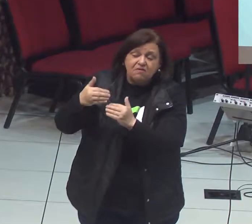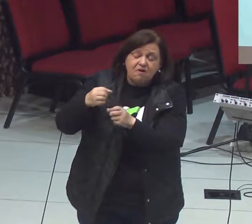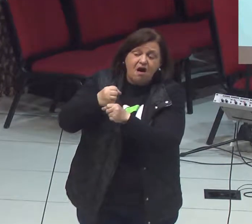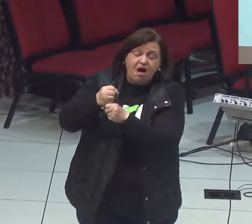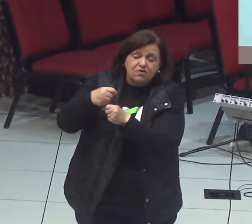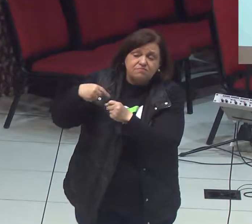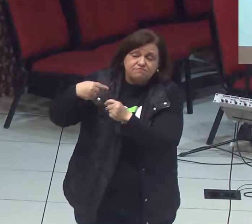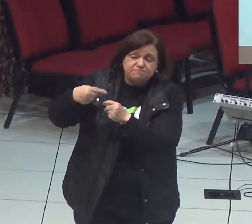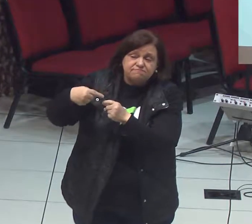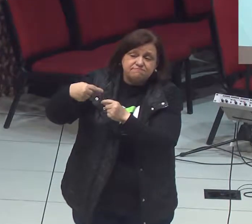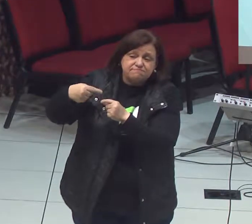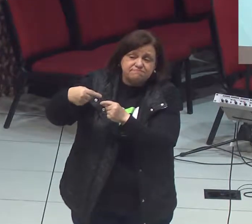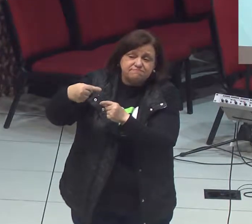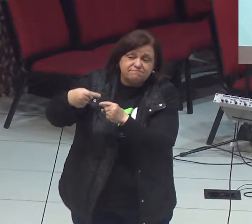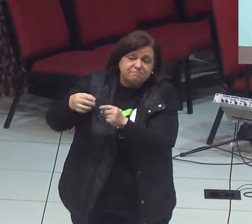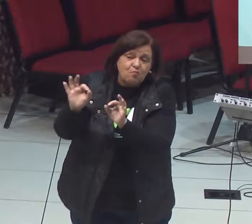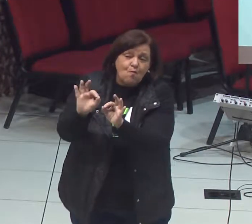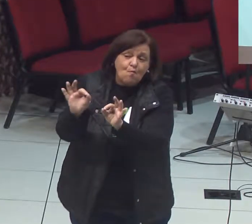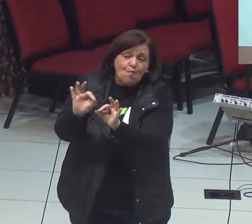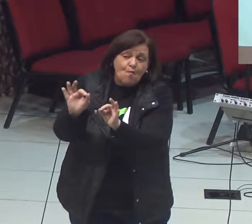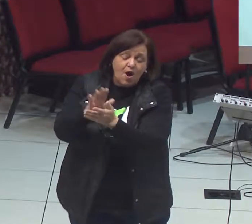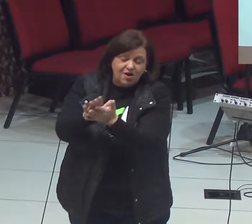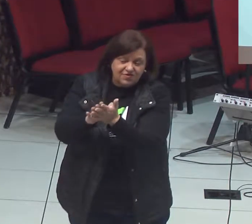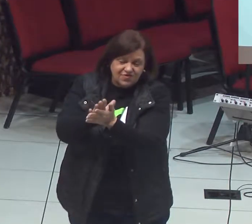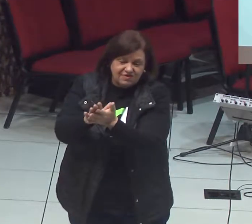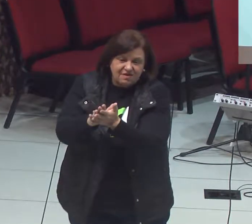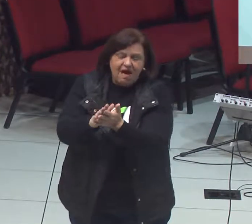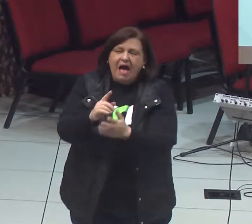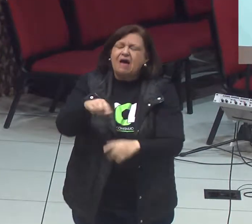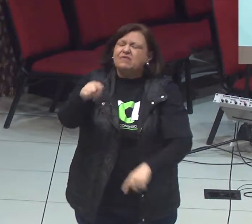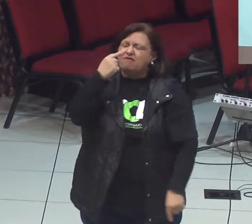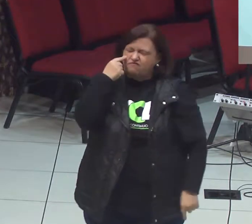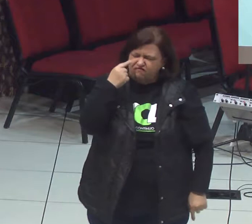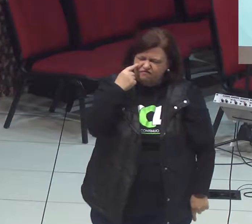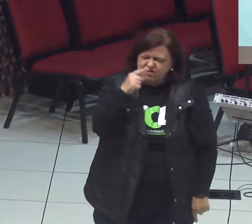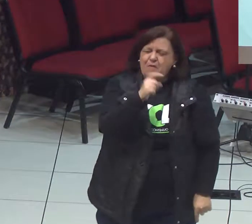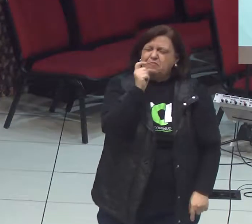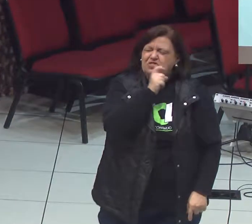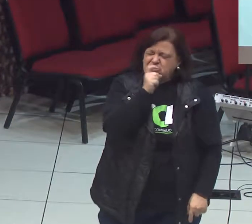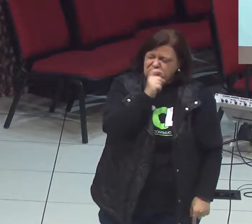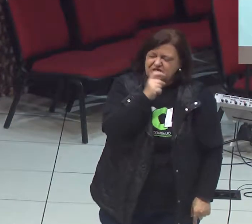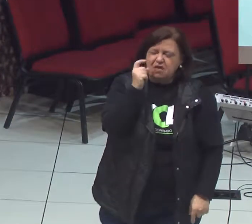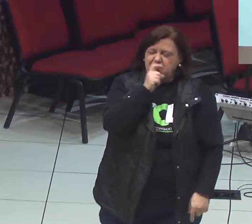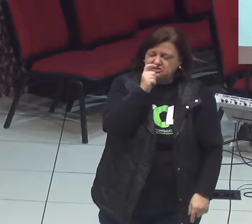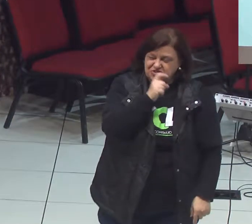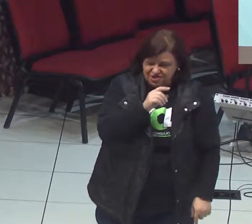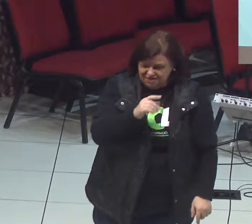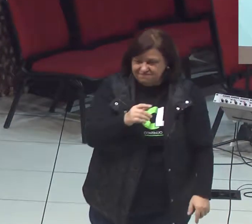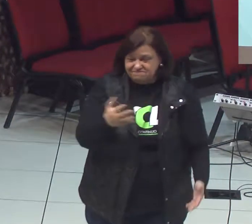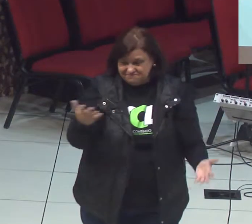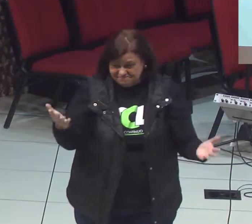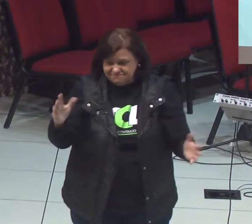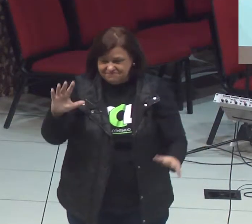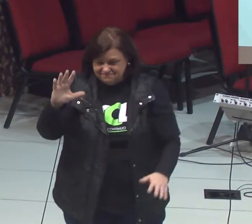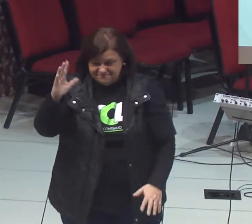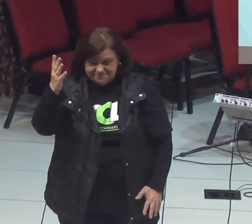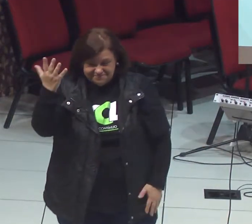incomodando as pessoas e confundindo outras. E aqui o nosso comentário pessoal,